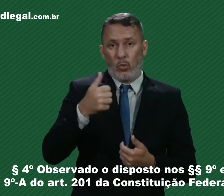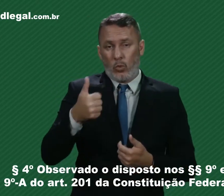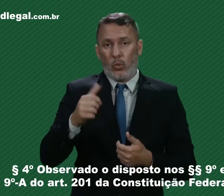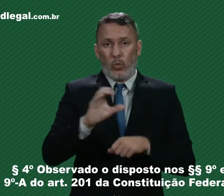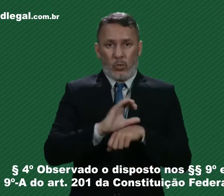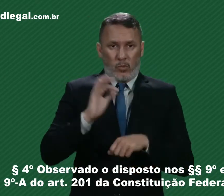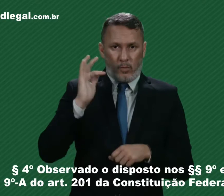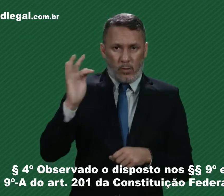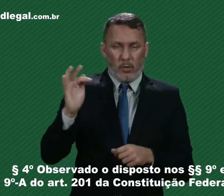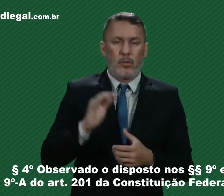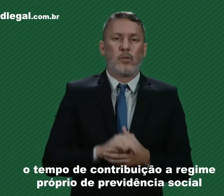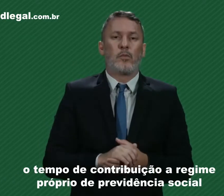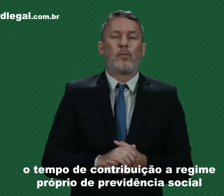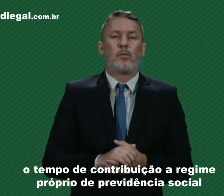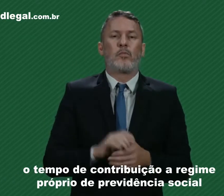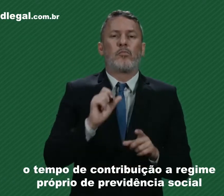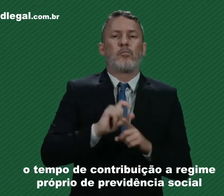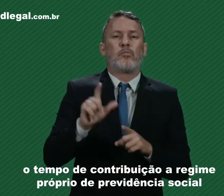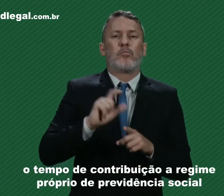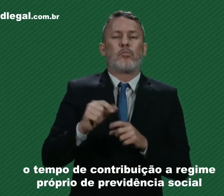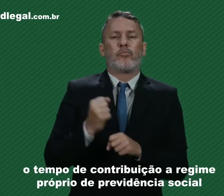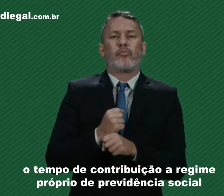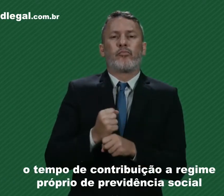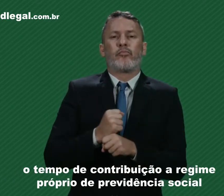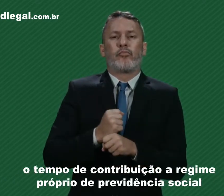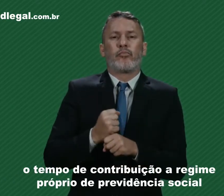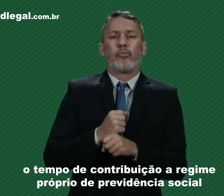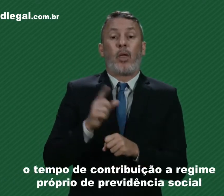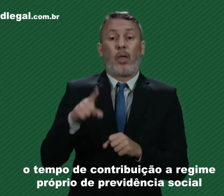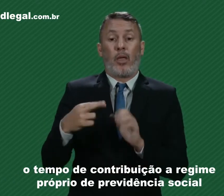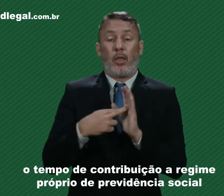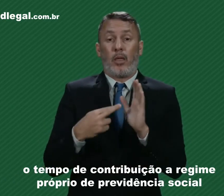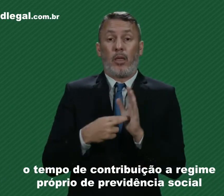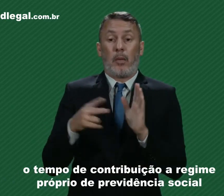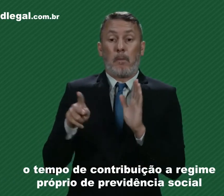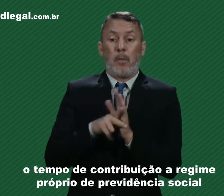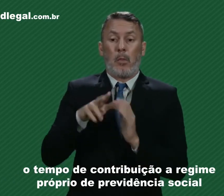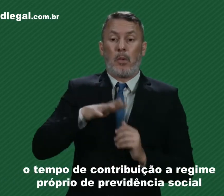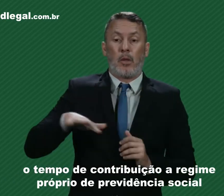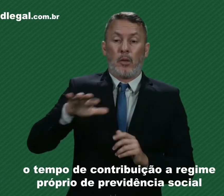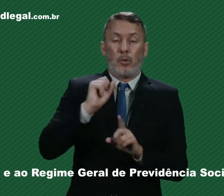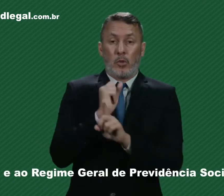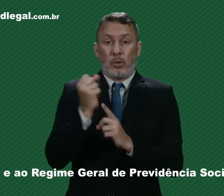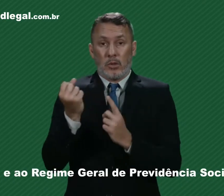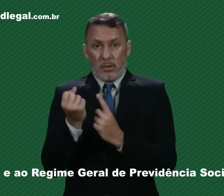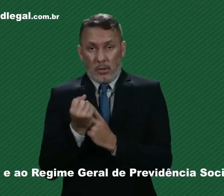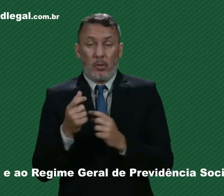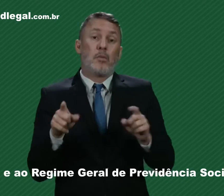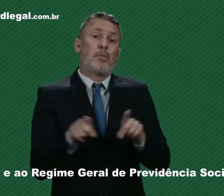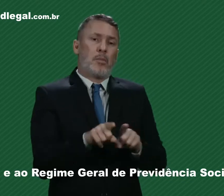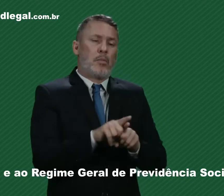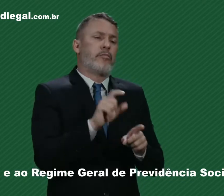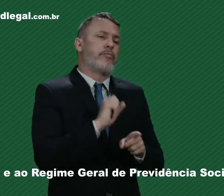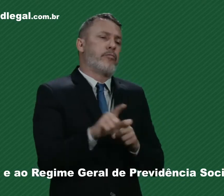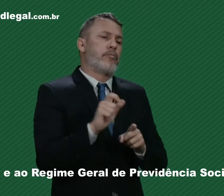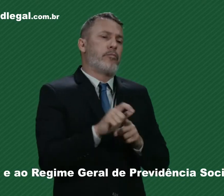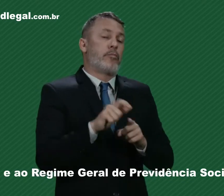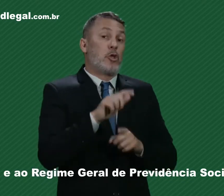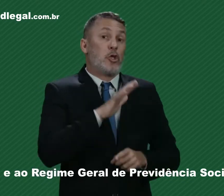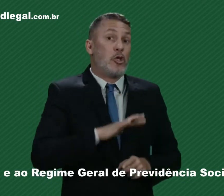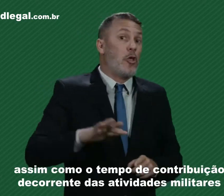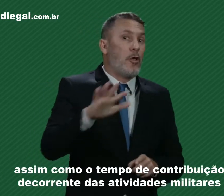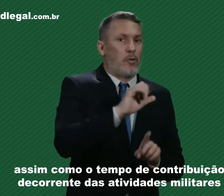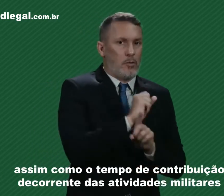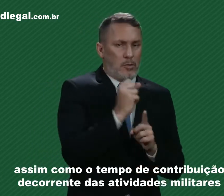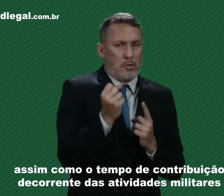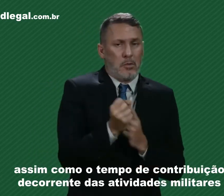da Constituição Federal, o tempo de contribuição a regime próprio de previdência social e ao regime geral de previdência